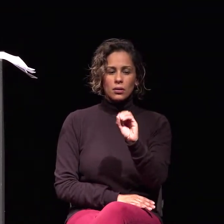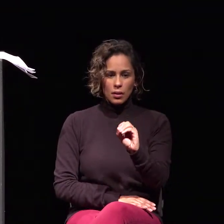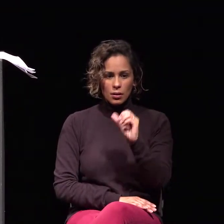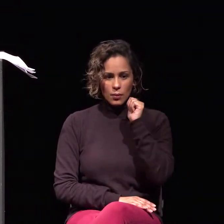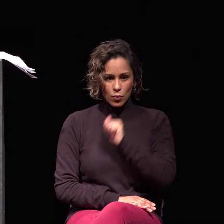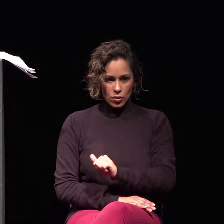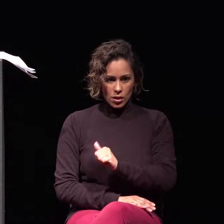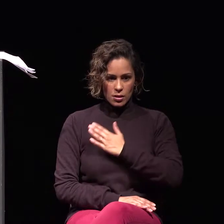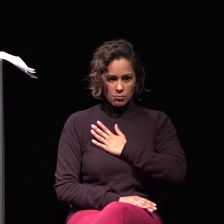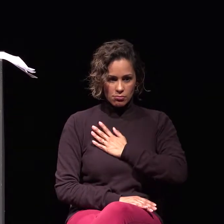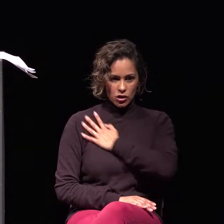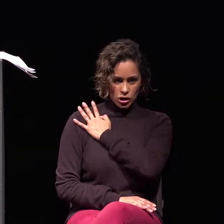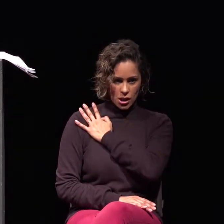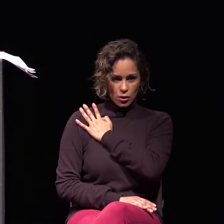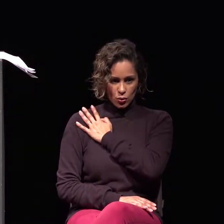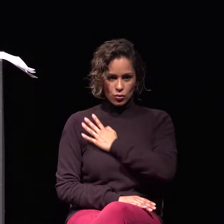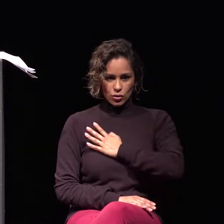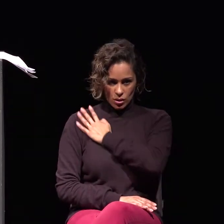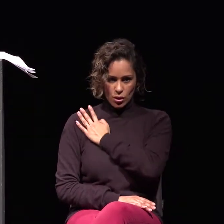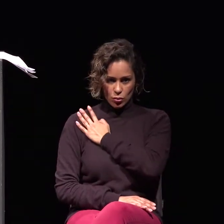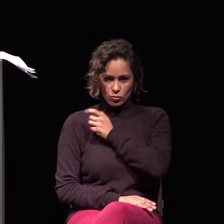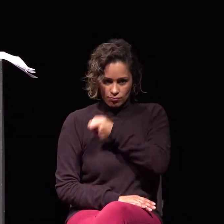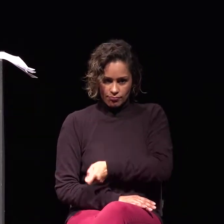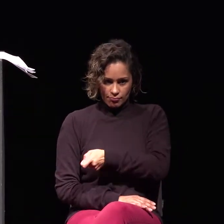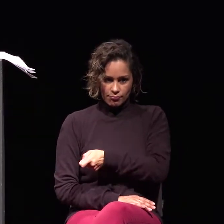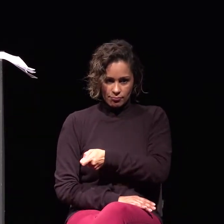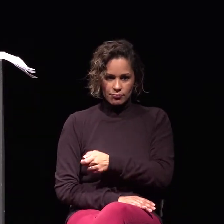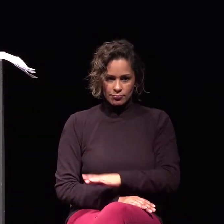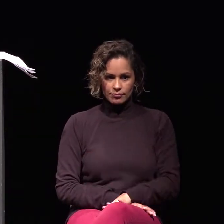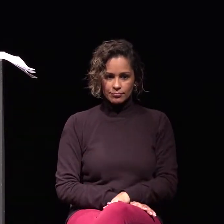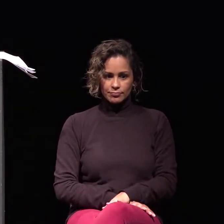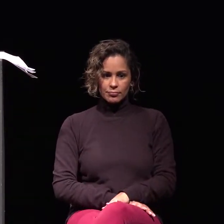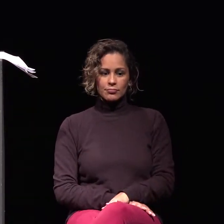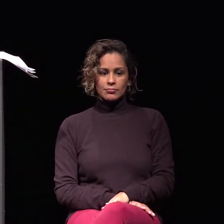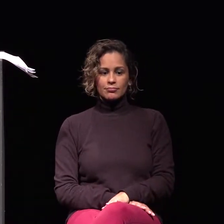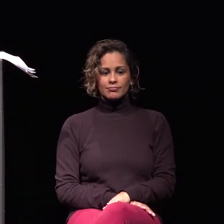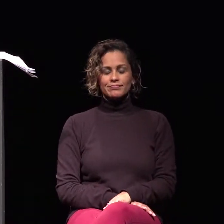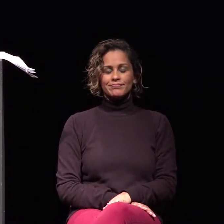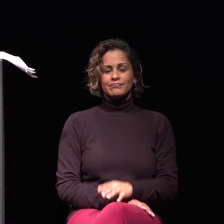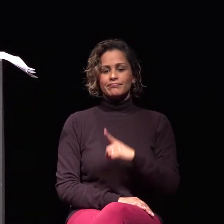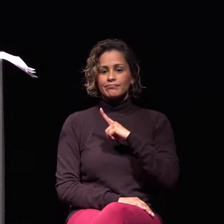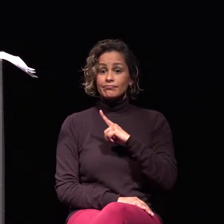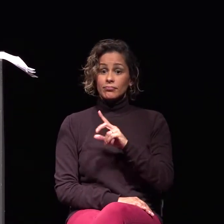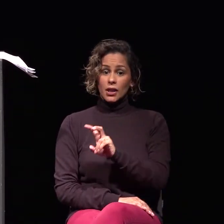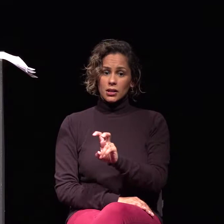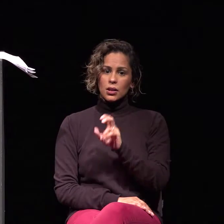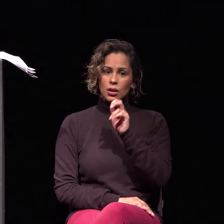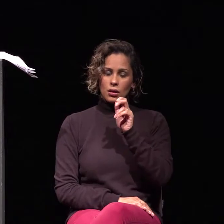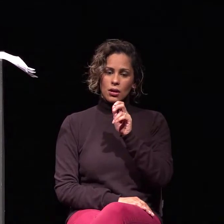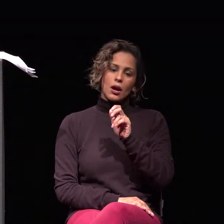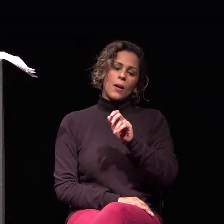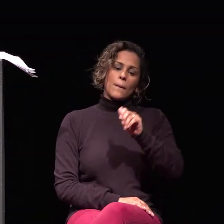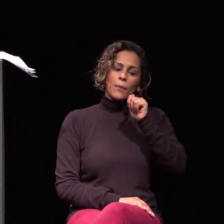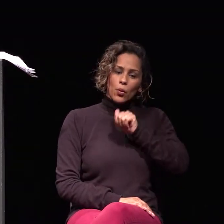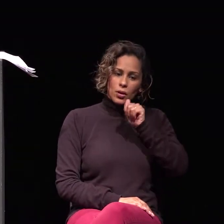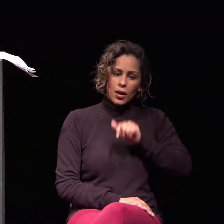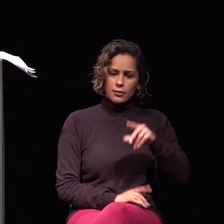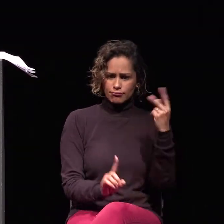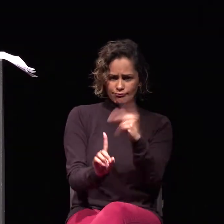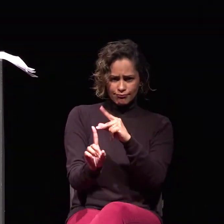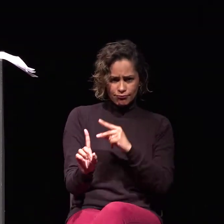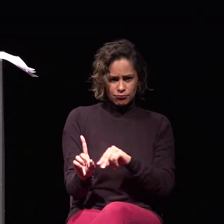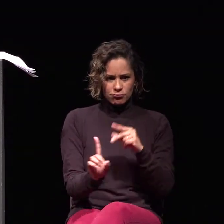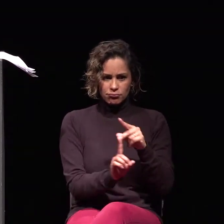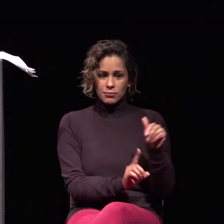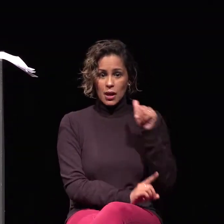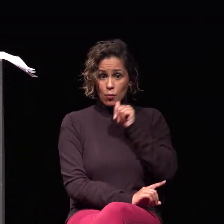militar. 5 foram tiradas para o DOI-CODE. Eram especiais, né? Mulheres com capacidade de torturar. Então,